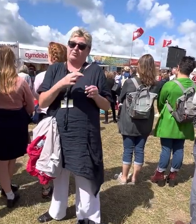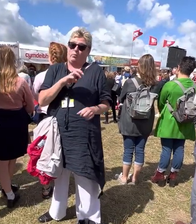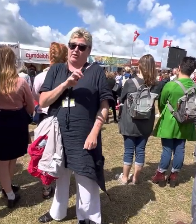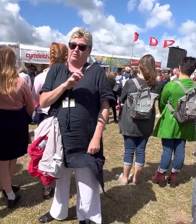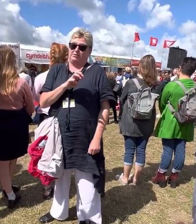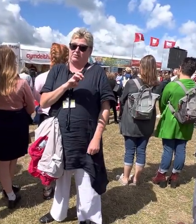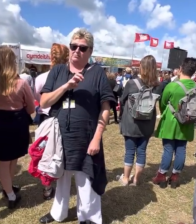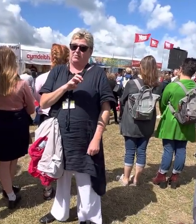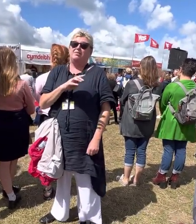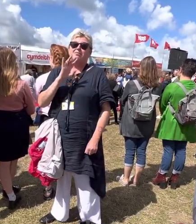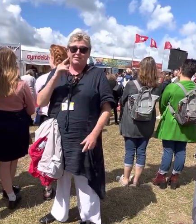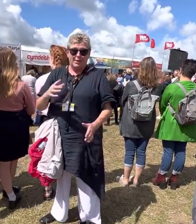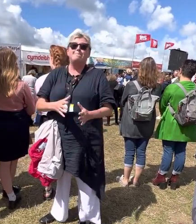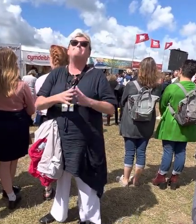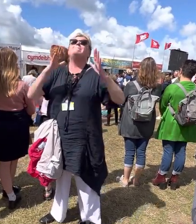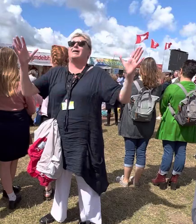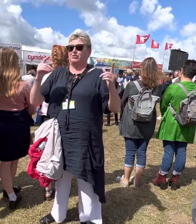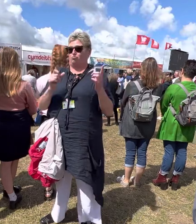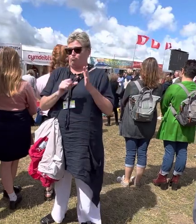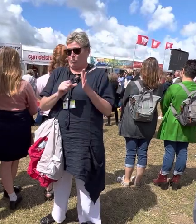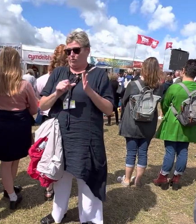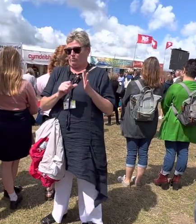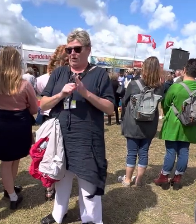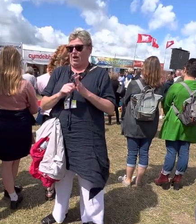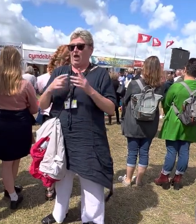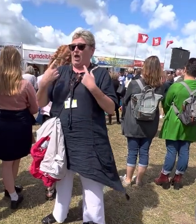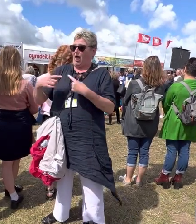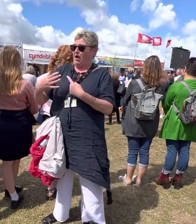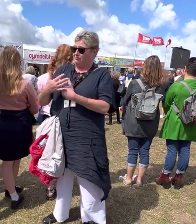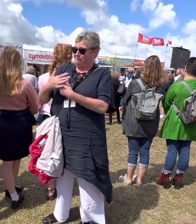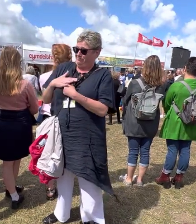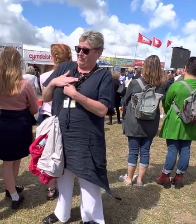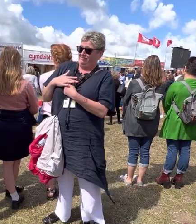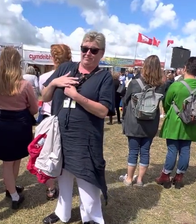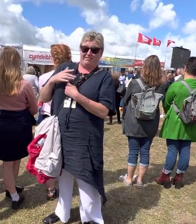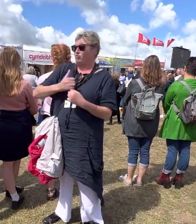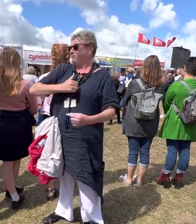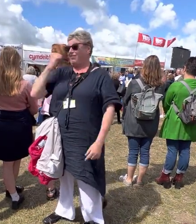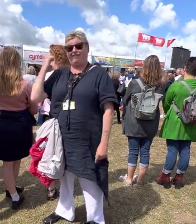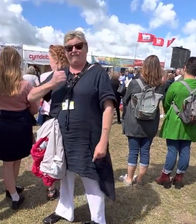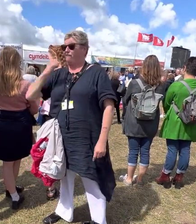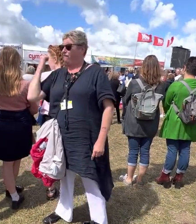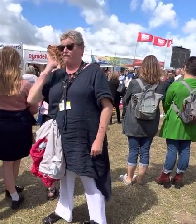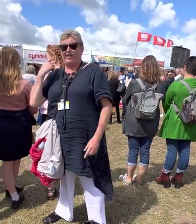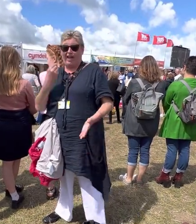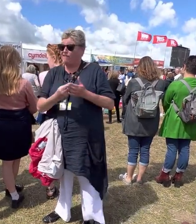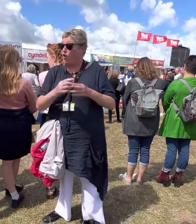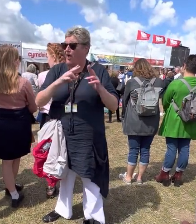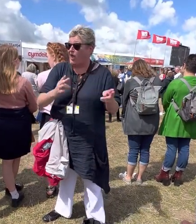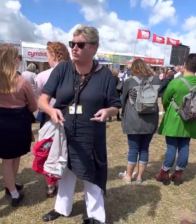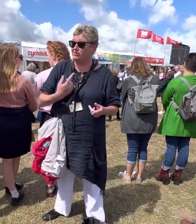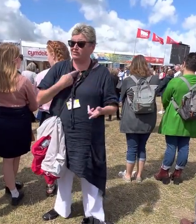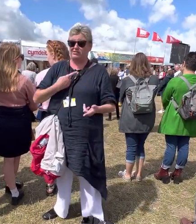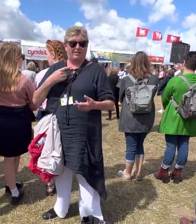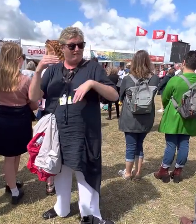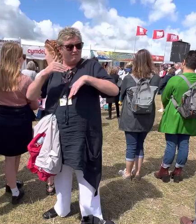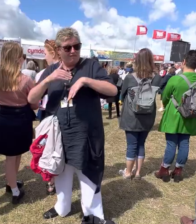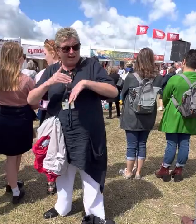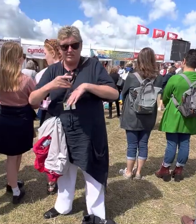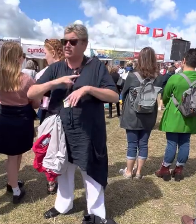hwn yn fater enfawr sy'n gorfodi llawer o doilioedd o'i cymunedau gan effeithio ar ddarpariaeth o wasanaethau hanfodol